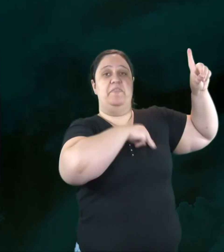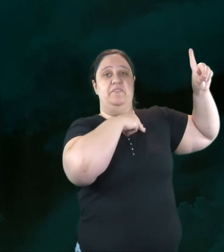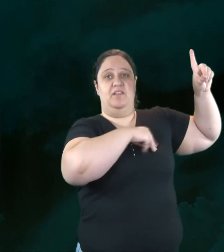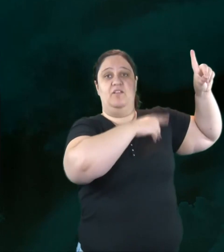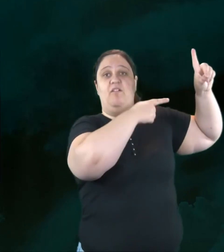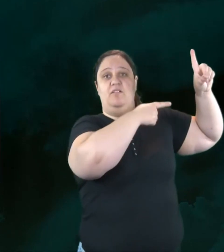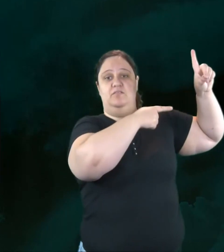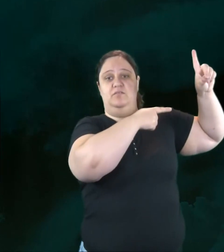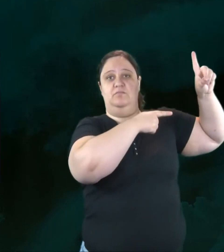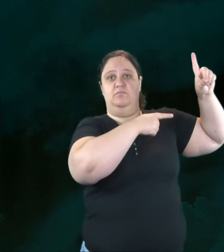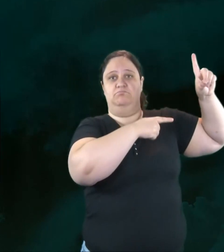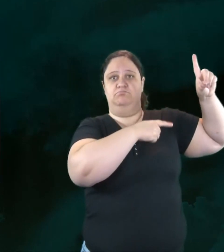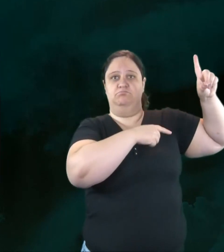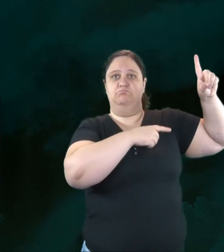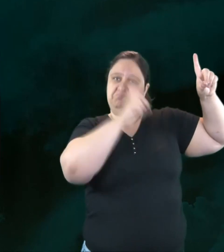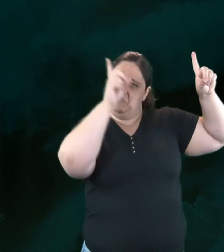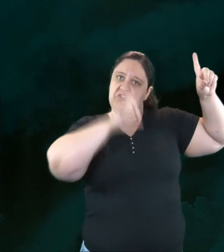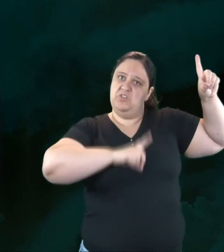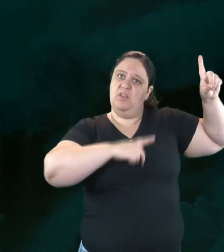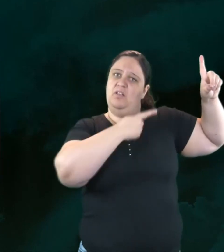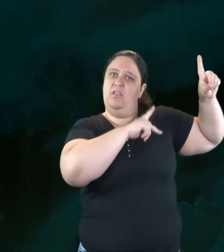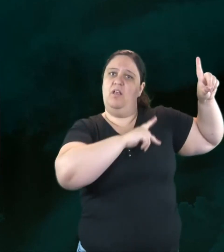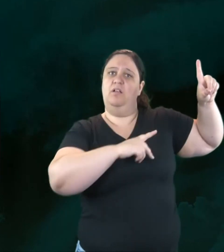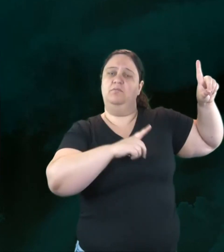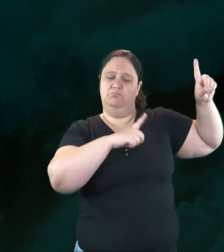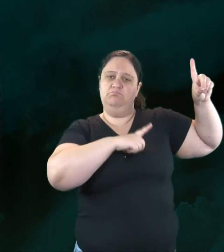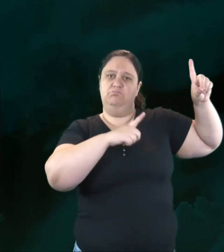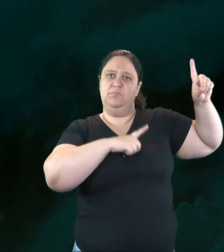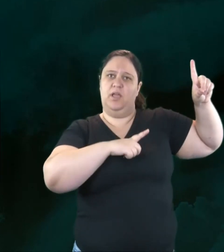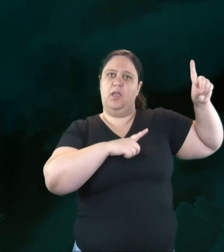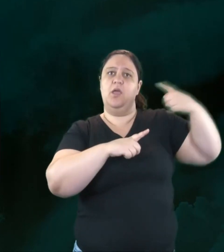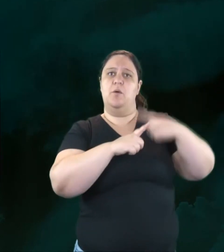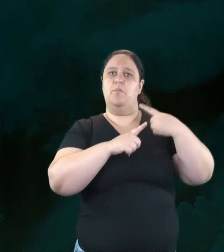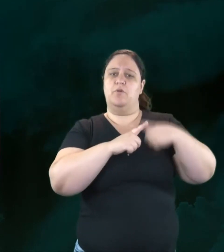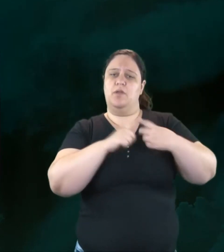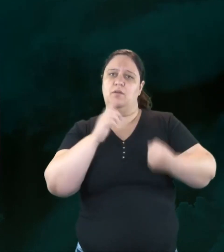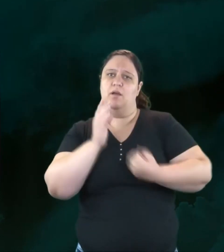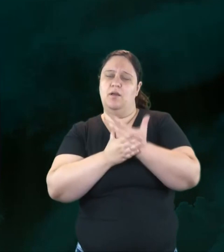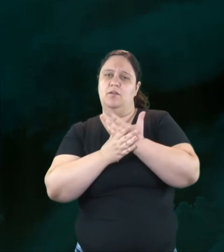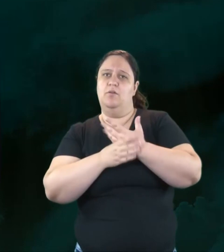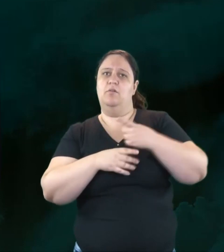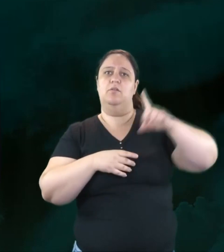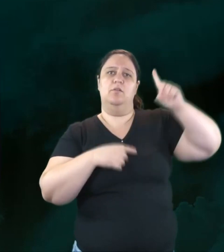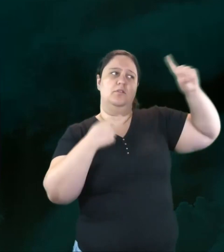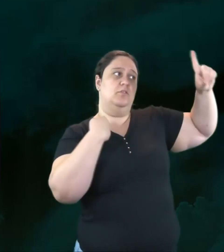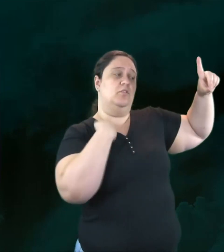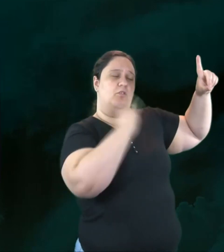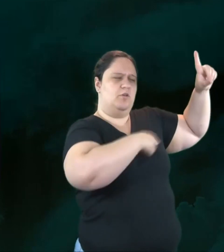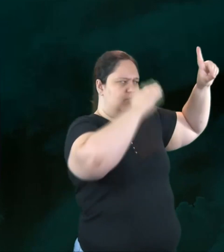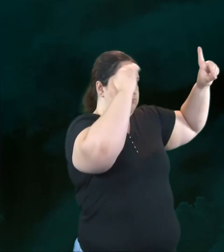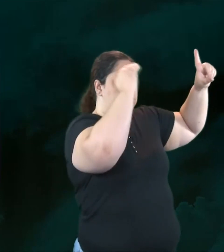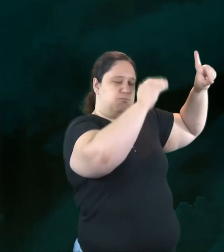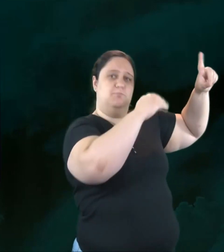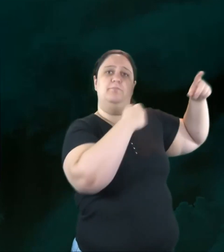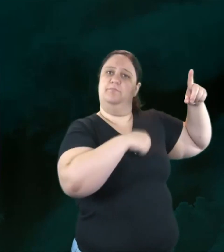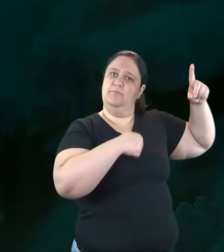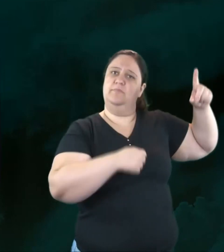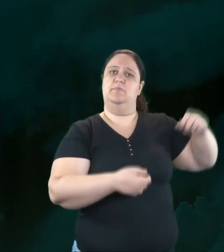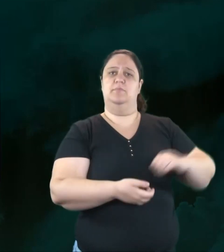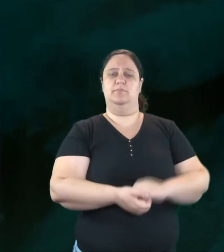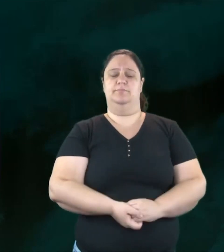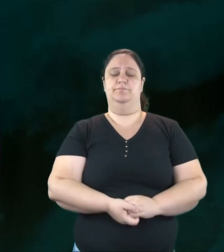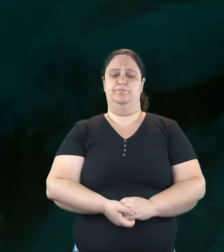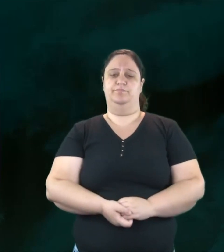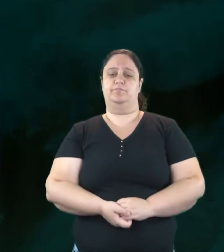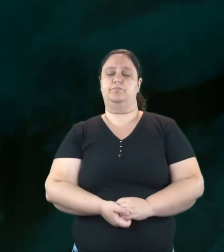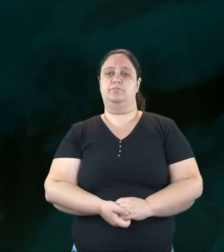Deus tem ou não tem esse direito sobre nós? O Criador tem ou não tem esse direito de decidir como Ele quer? Tem ou não tem? Né?